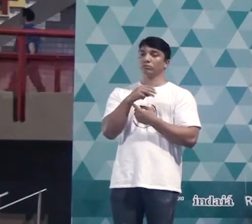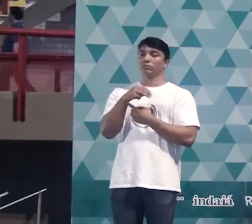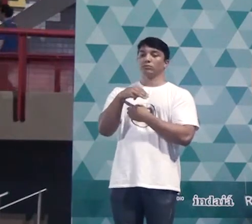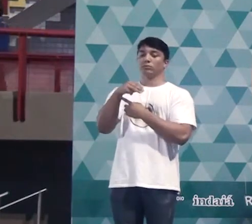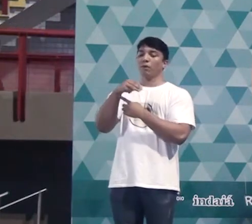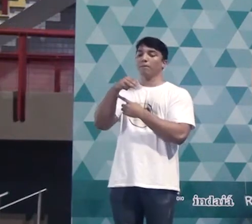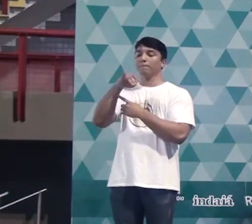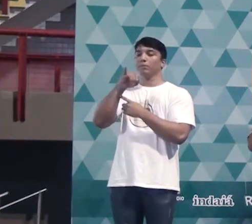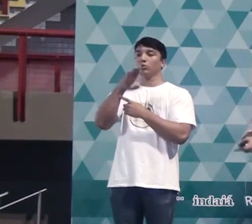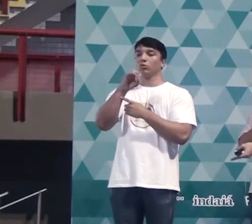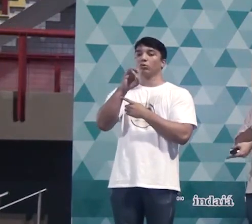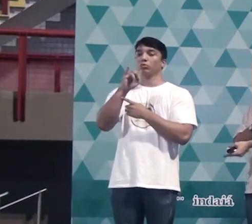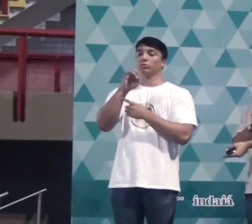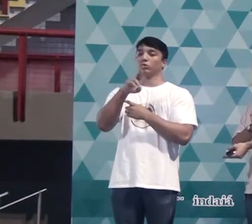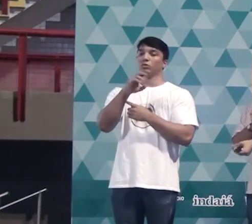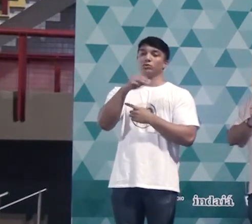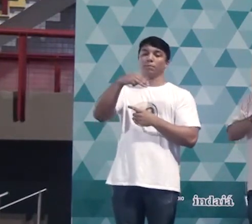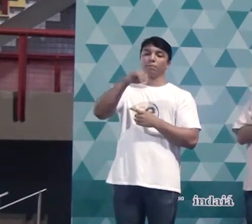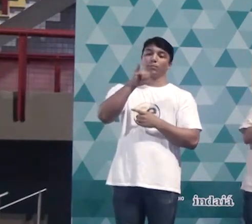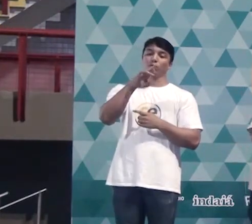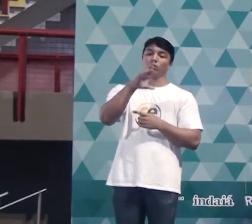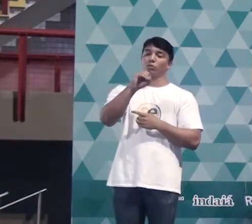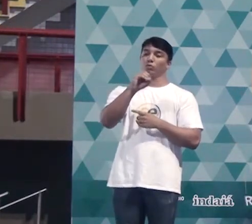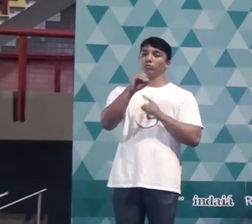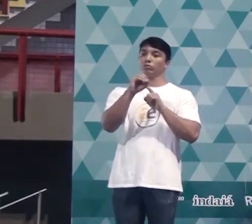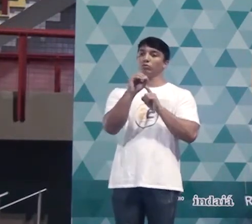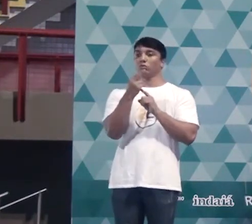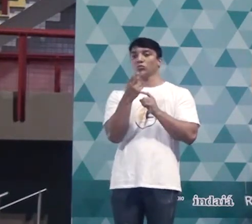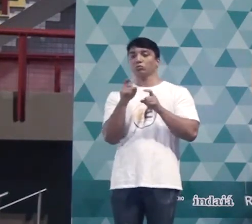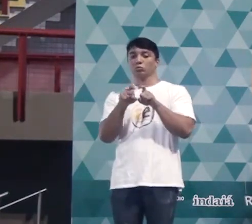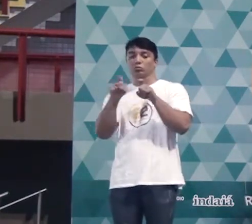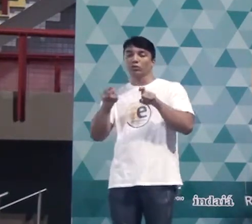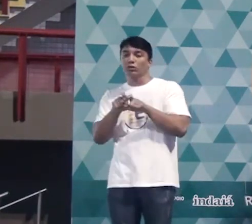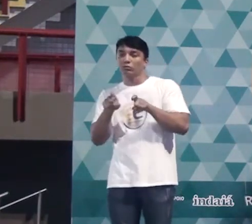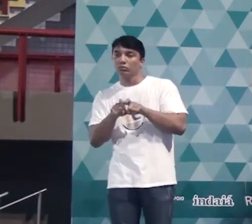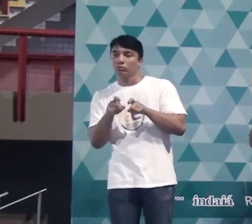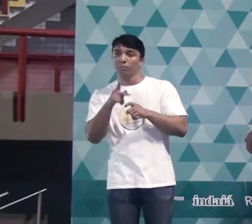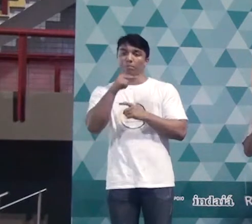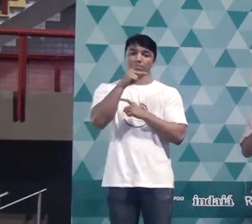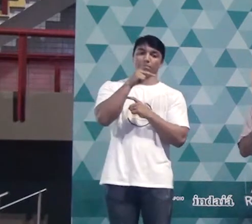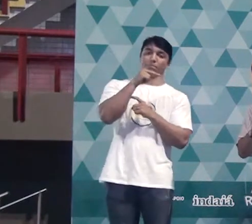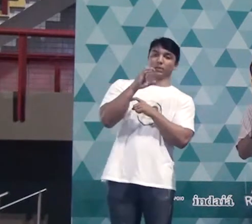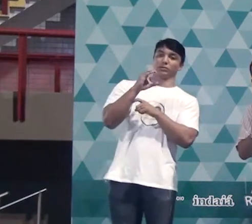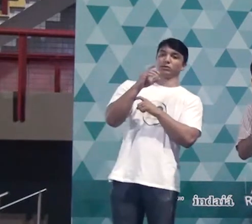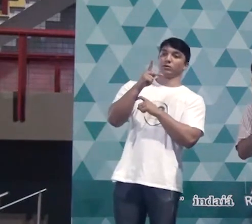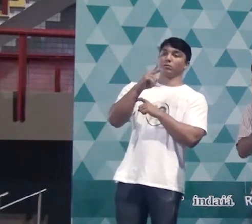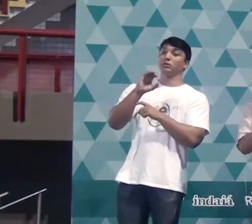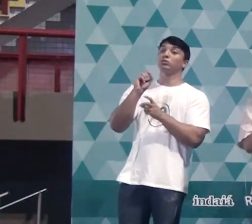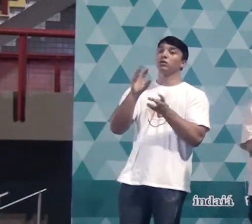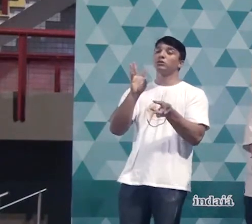Microcomputador, reduz, dá o quê? Micro. Ou então, computador, PC é sigla. Entendeu isso ou